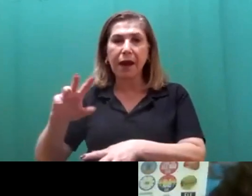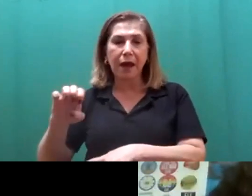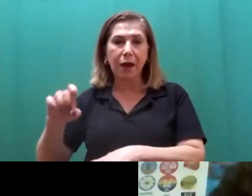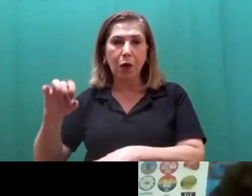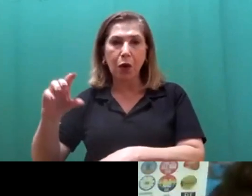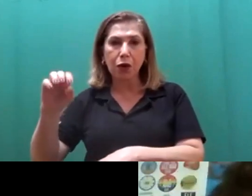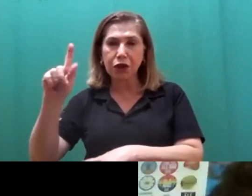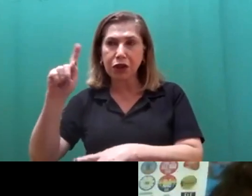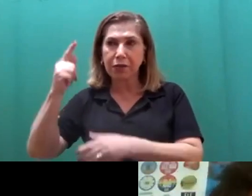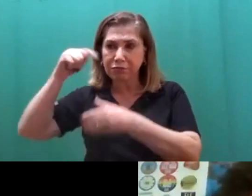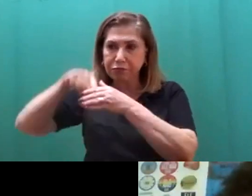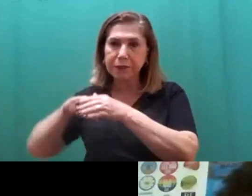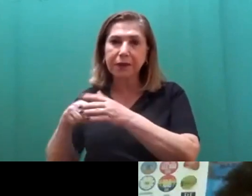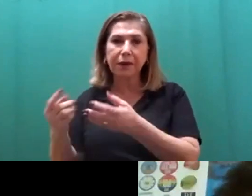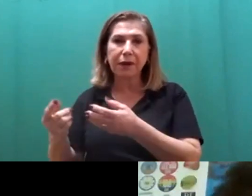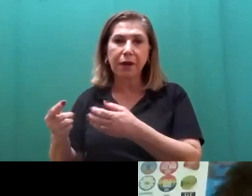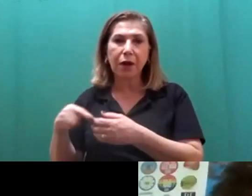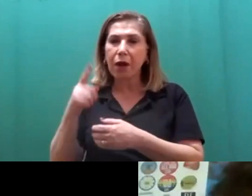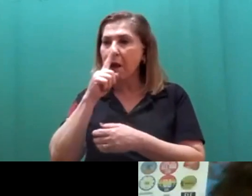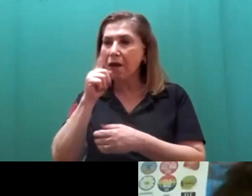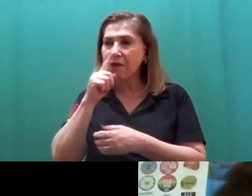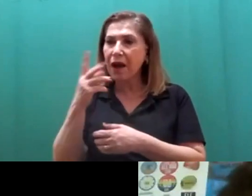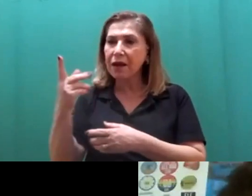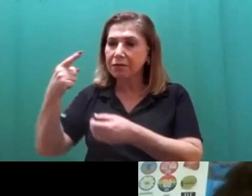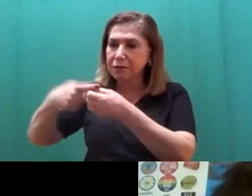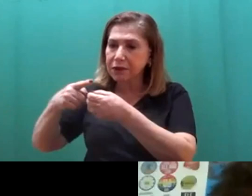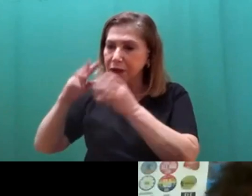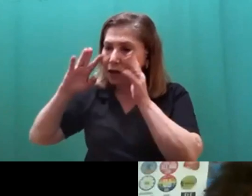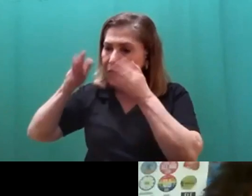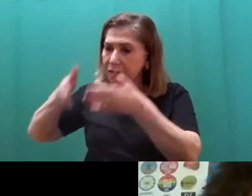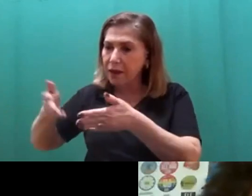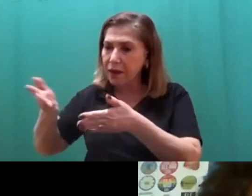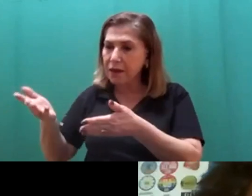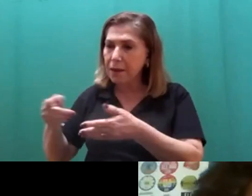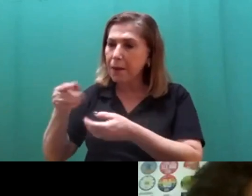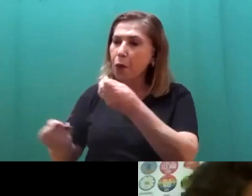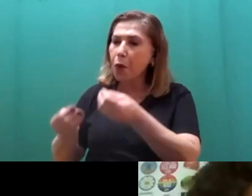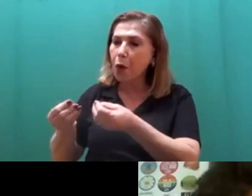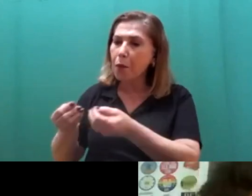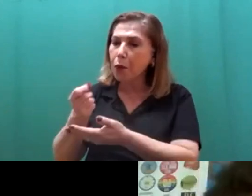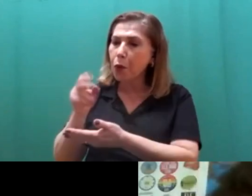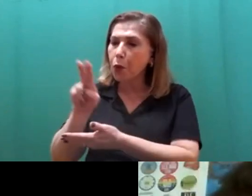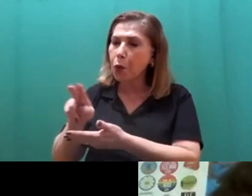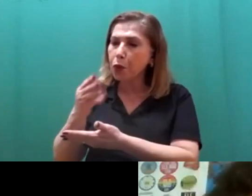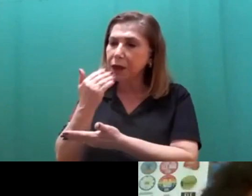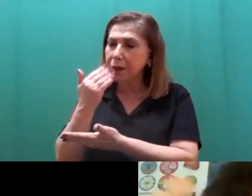para dentro, né? Quando a gente não enxerga a cidade, enxerga a cidade apenas como consumidora de alimentos. Ah, porque o